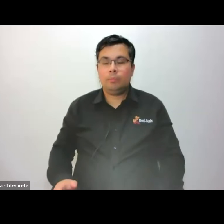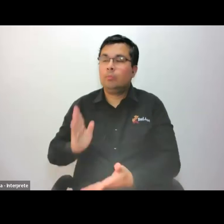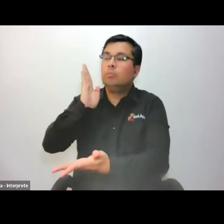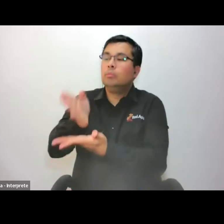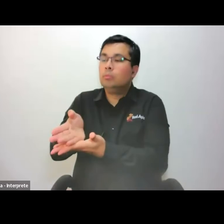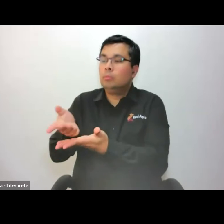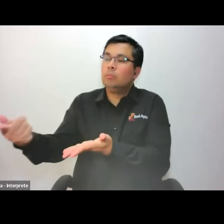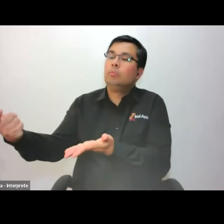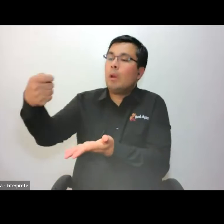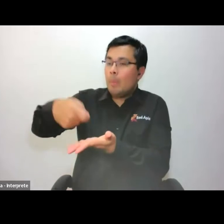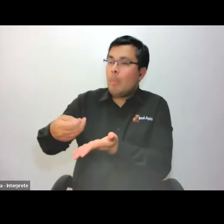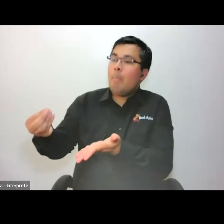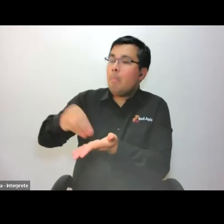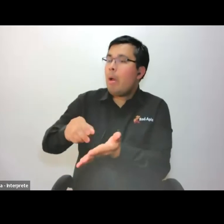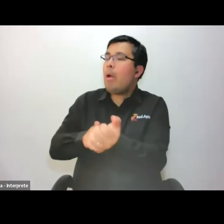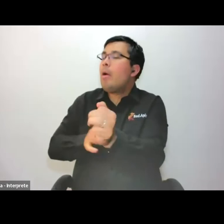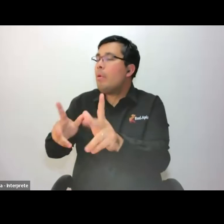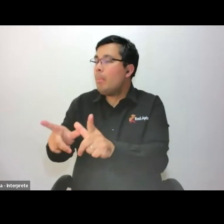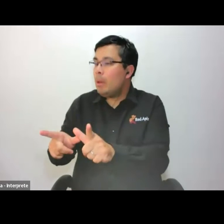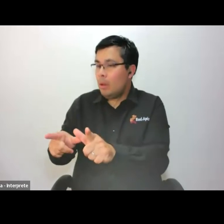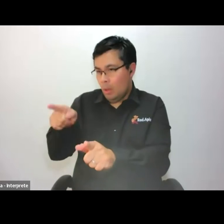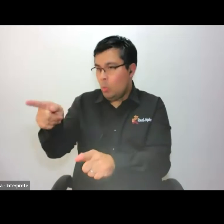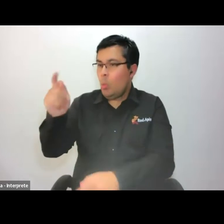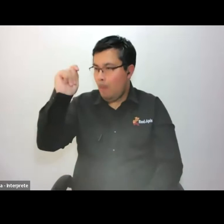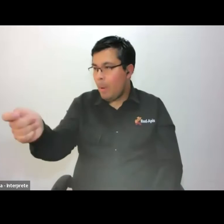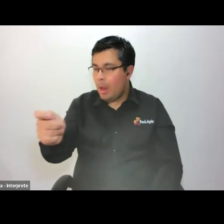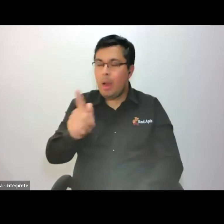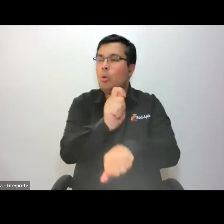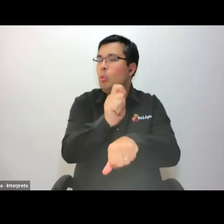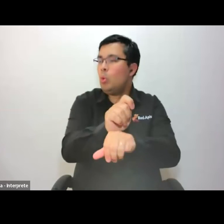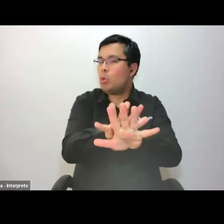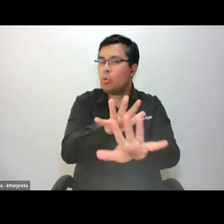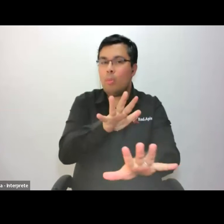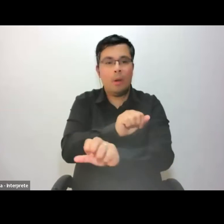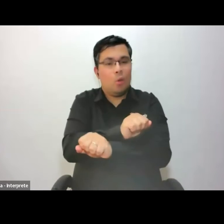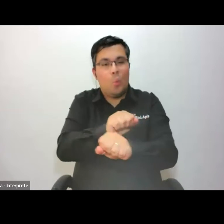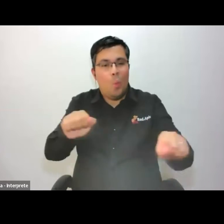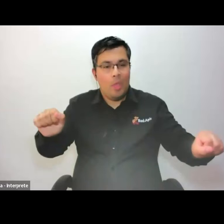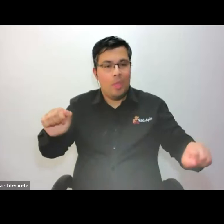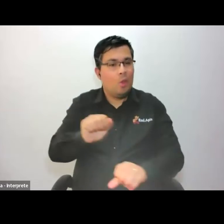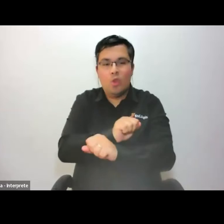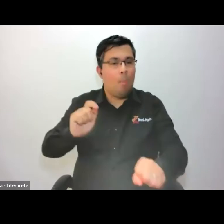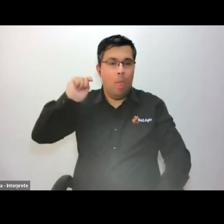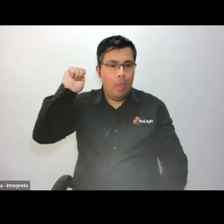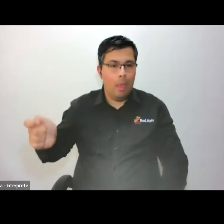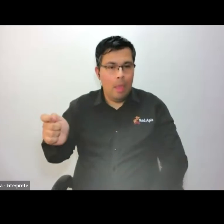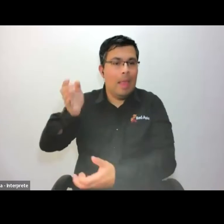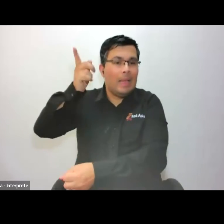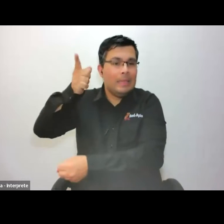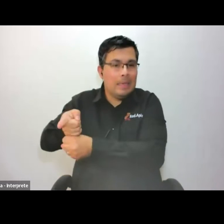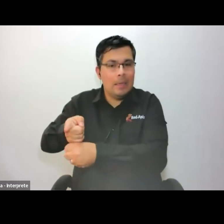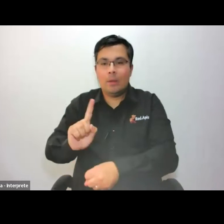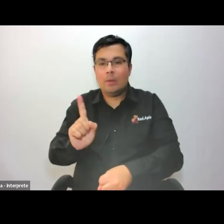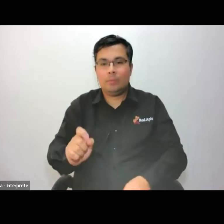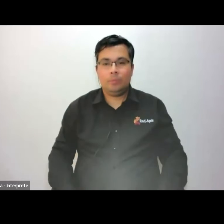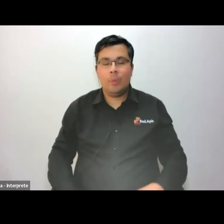familia la que costee el tutor sombra, porque finalmente está pagando un gasto que sería propio del establecimiento, aún con